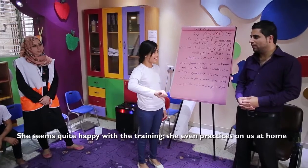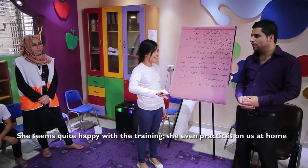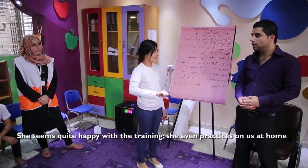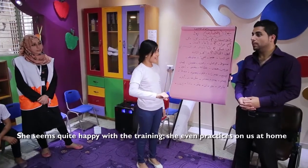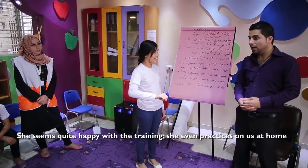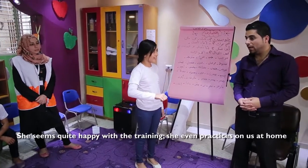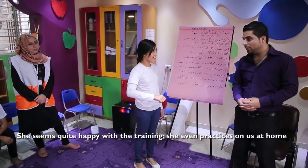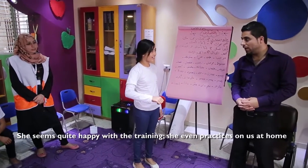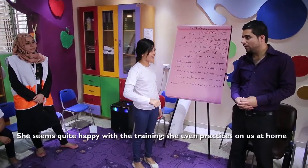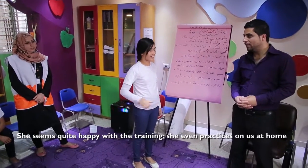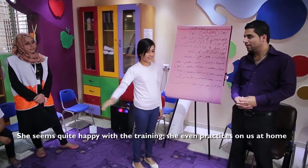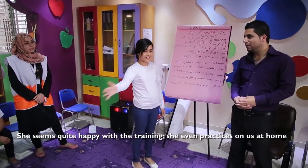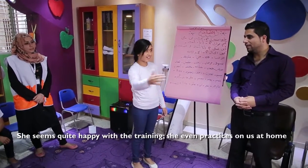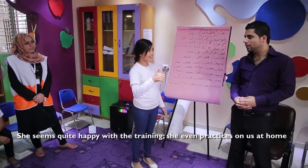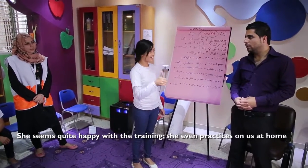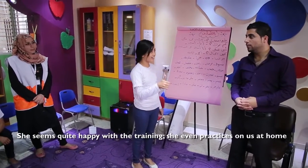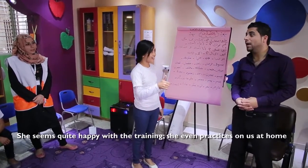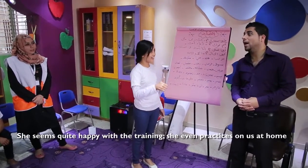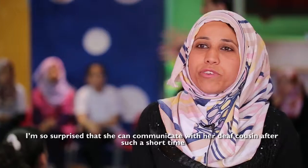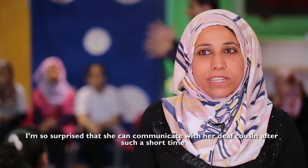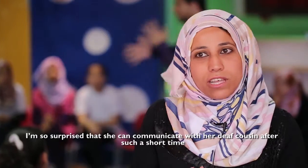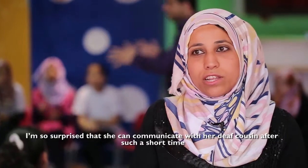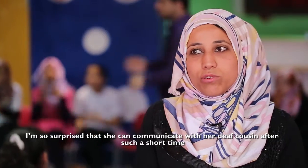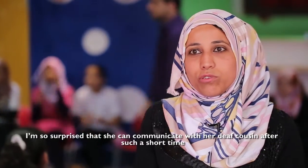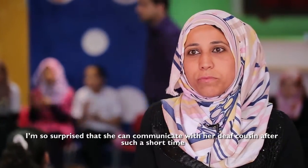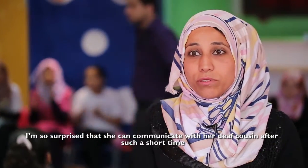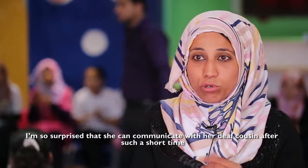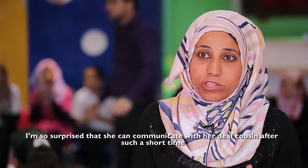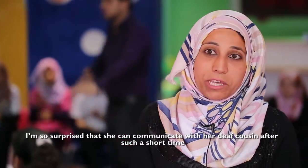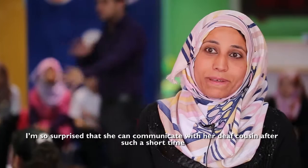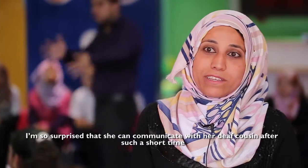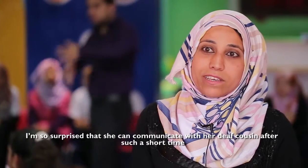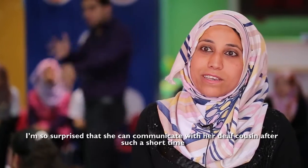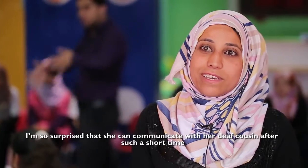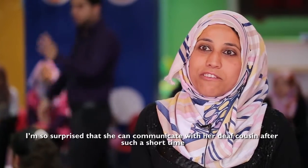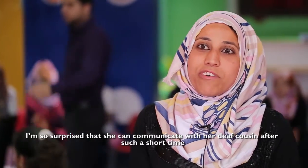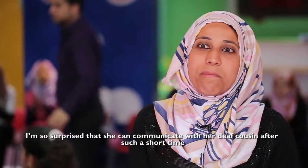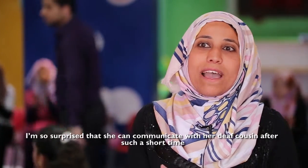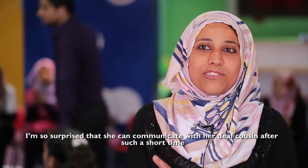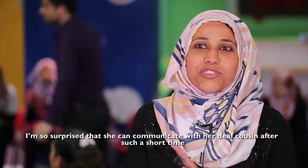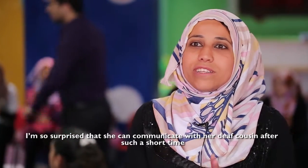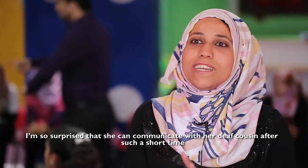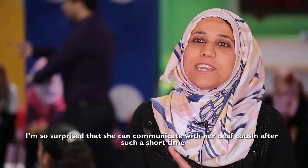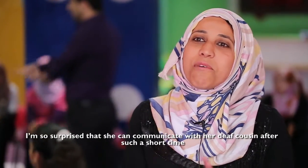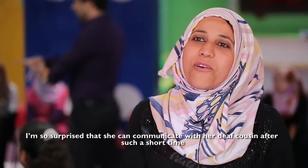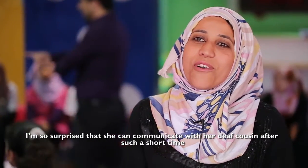مبسوطة، بتقعد تحكي لنا حتى بالإشارات على أسامينا. في عنا لأنه ابن أختي كمان هيك، فما حدش كان يحكي معه،